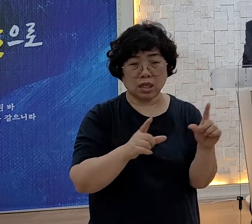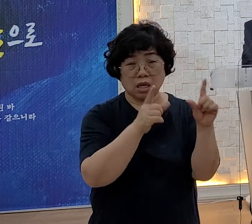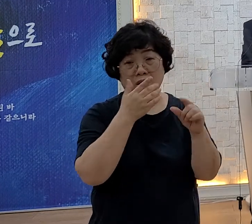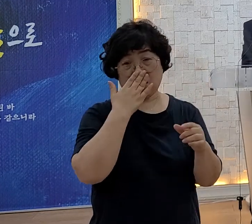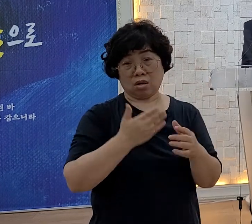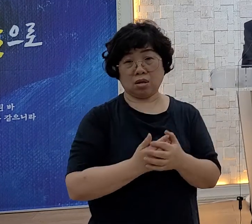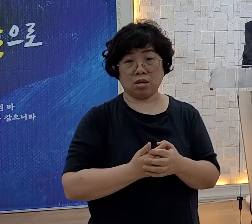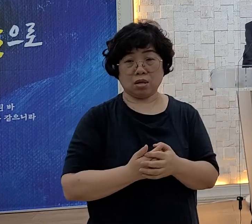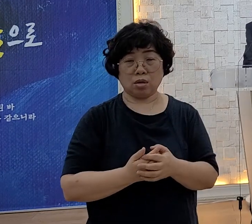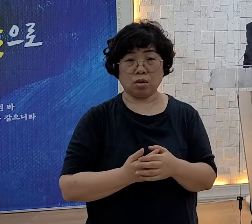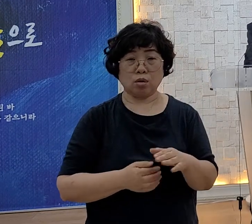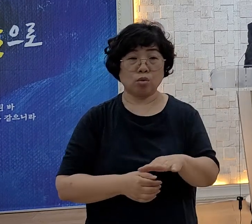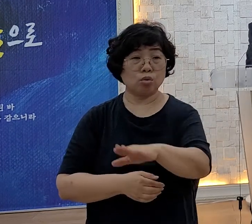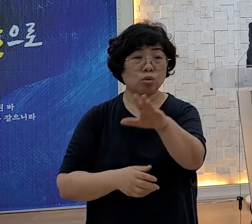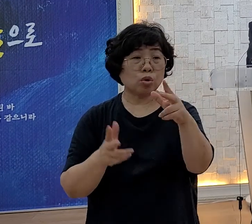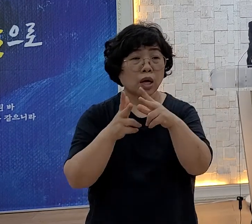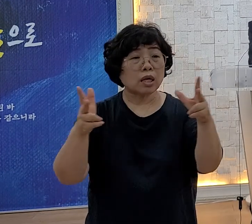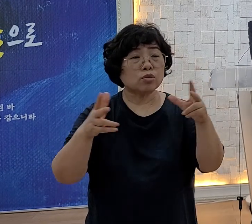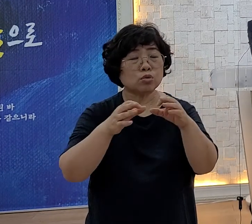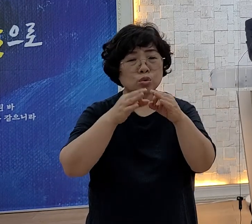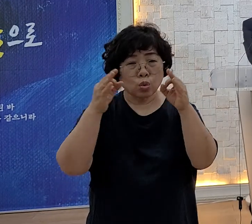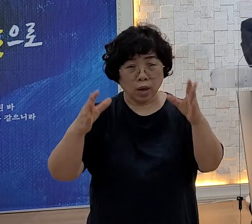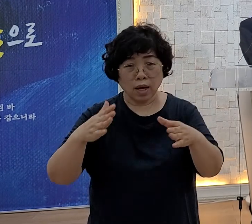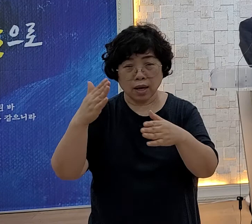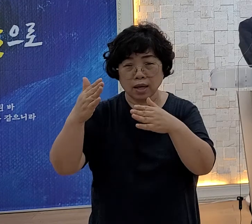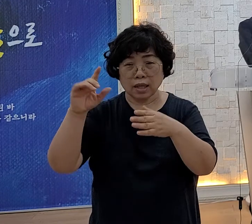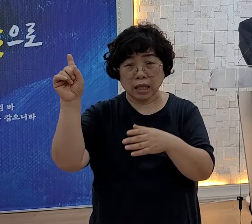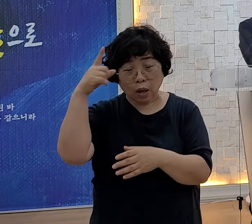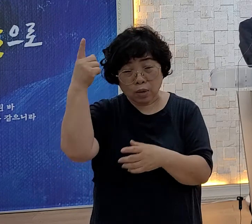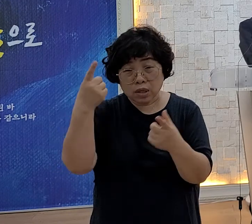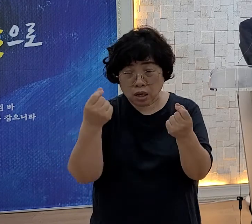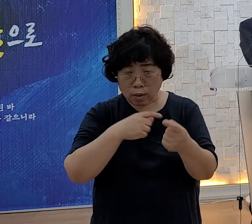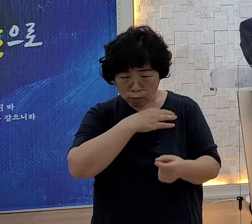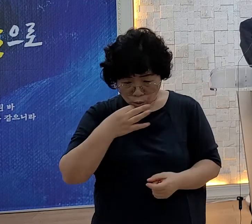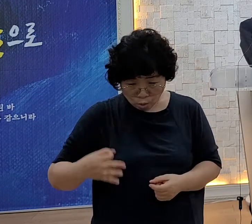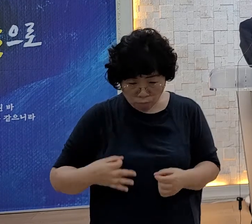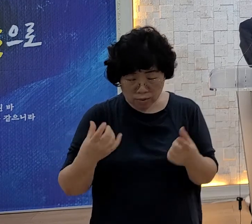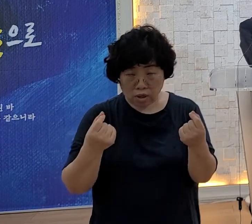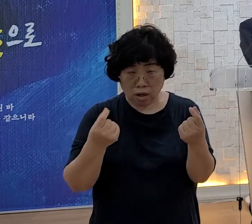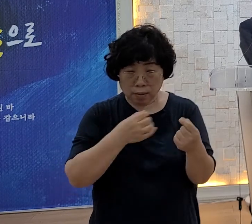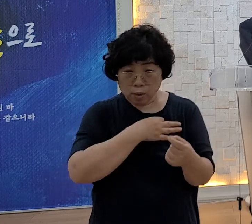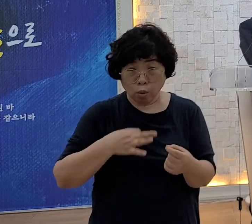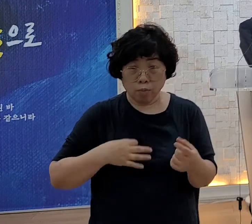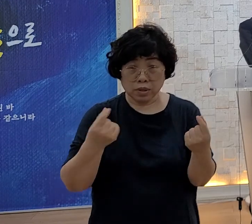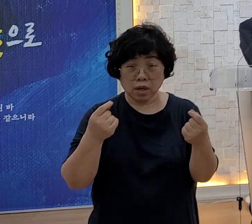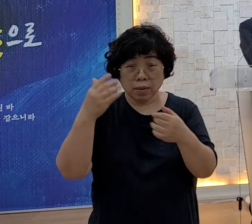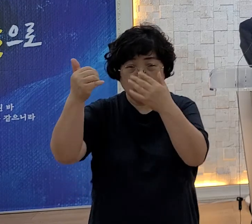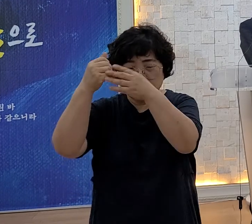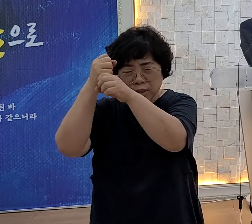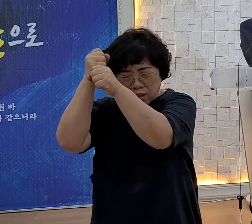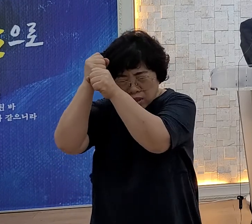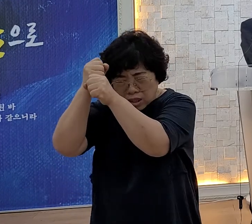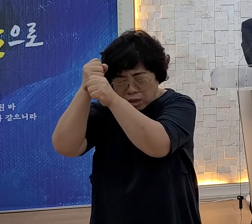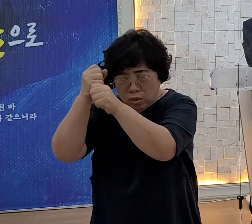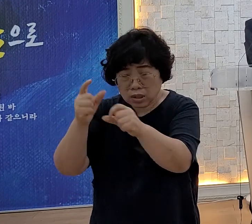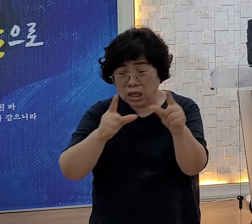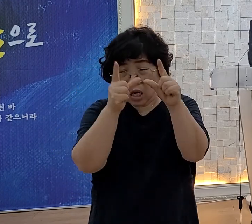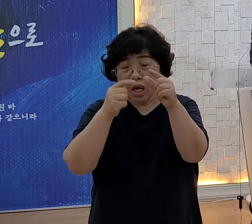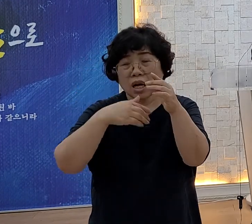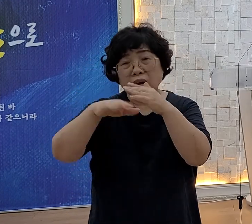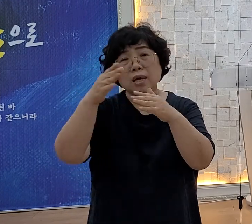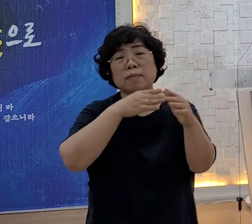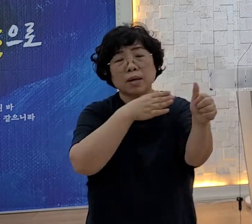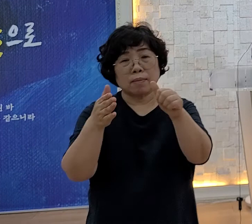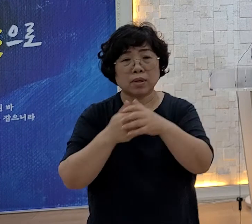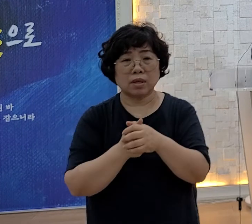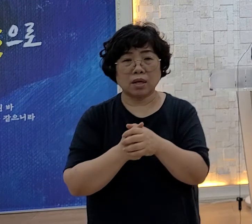다윗처럼 욥처럼 이 하나님을 의지하며 나아가요. 우리에게 애매한 고난, 어려운 고난,